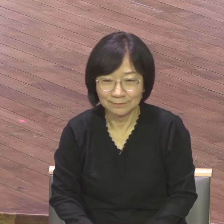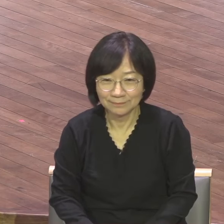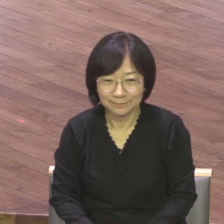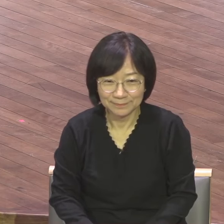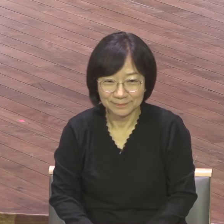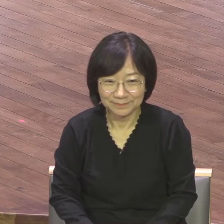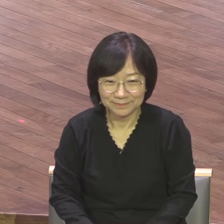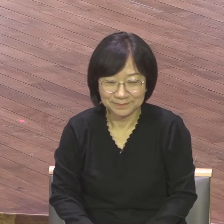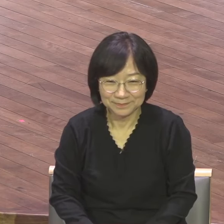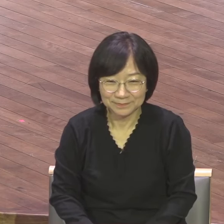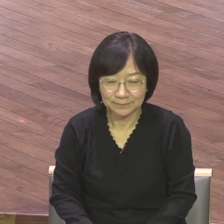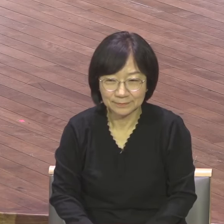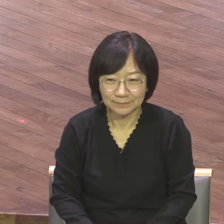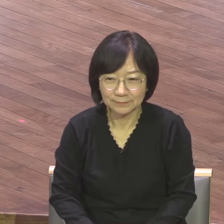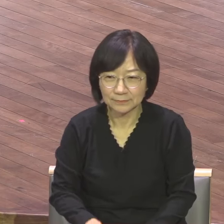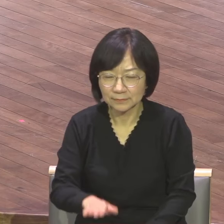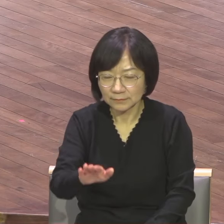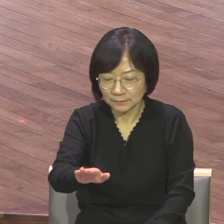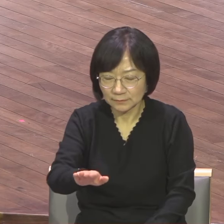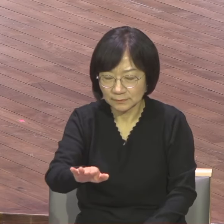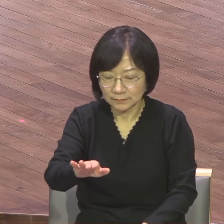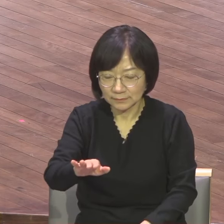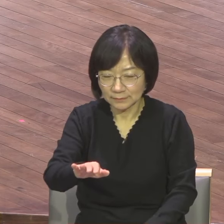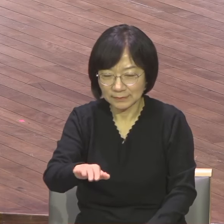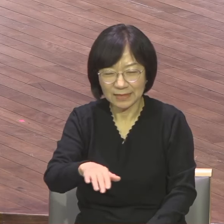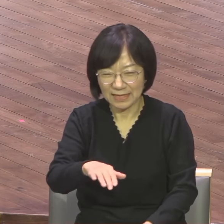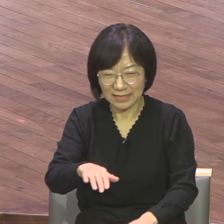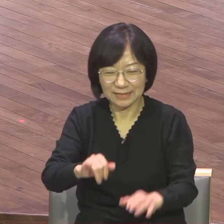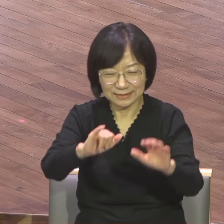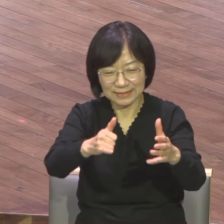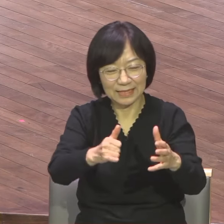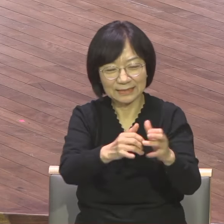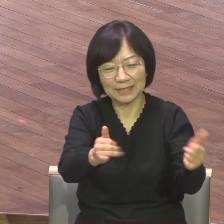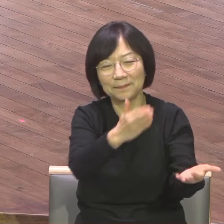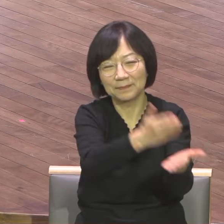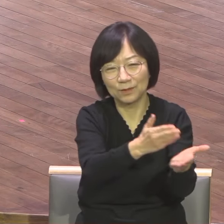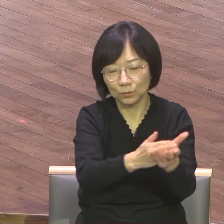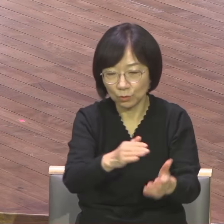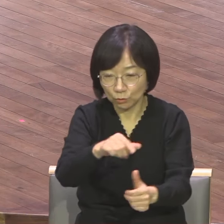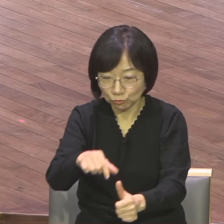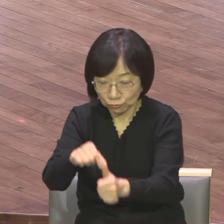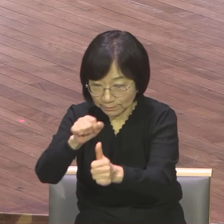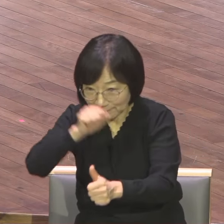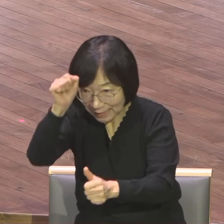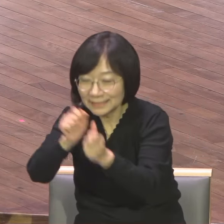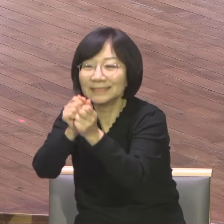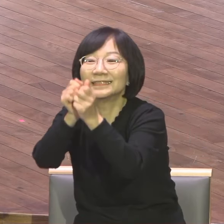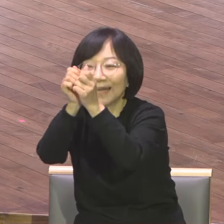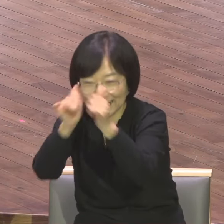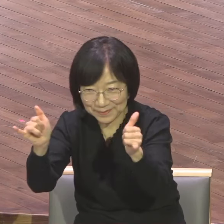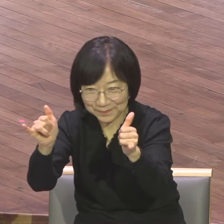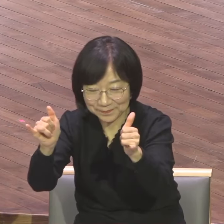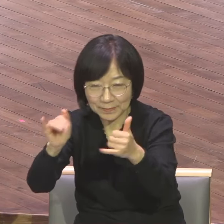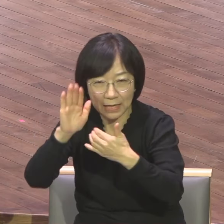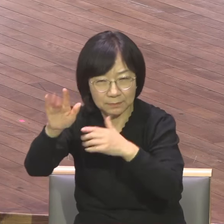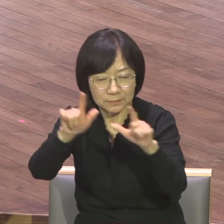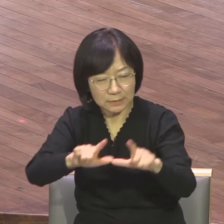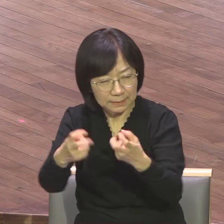구원받은 하나님의 자녀가 어떻게 살아야 될 것인가를 가르쳐주는